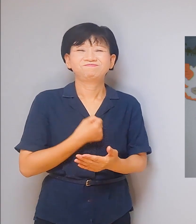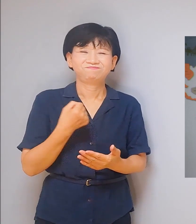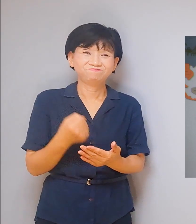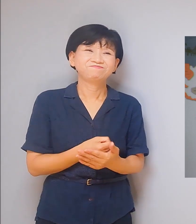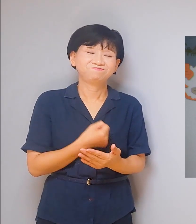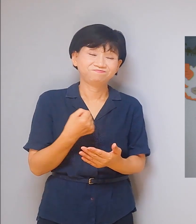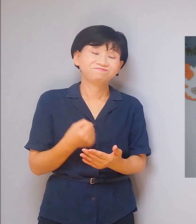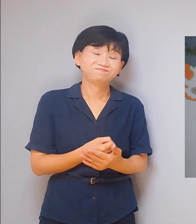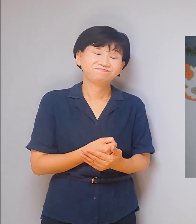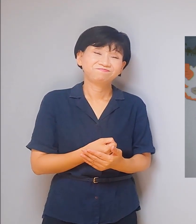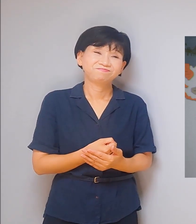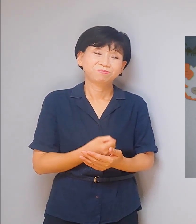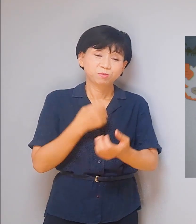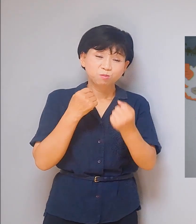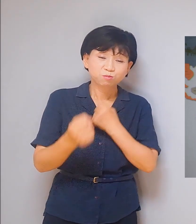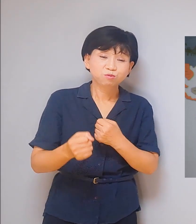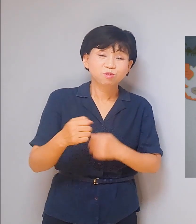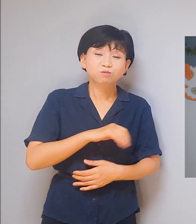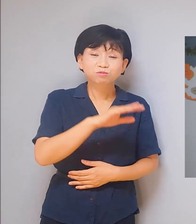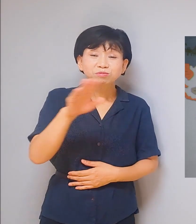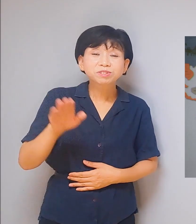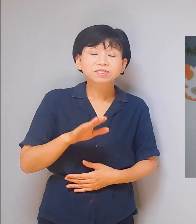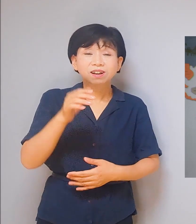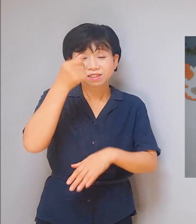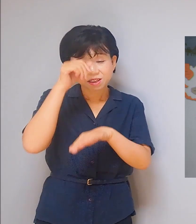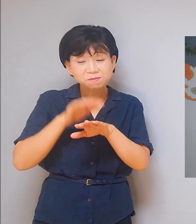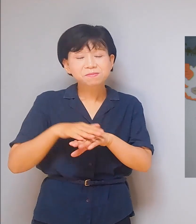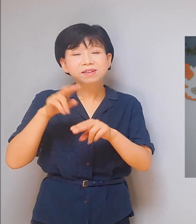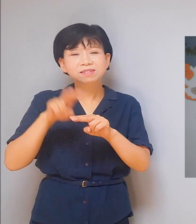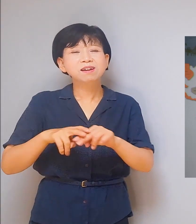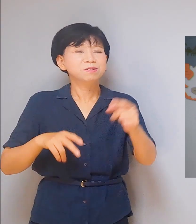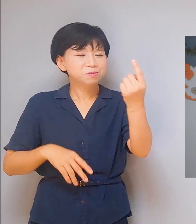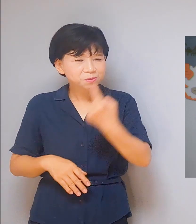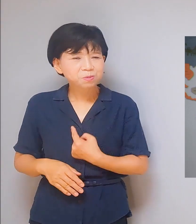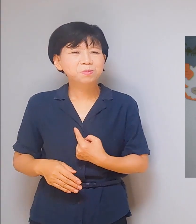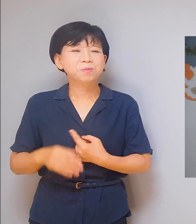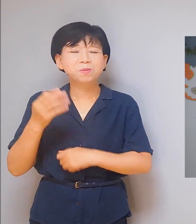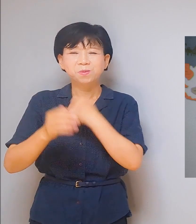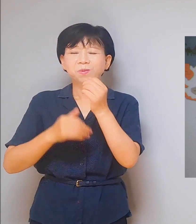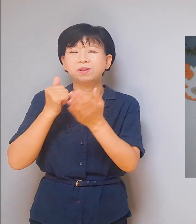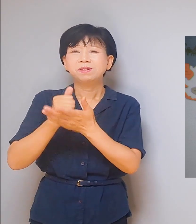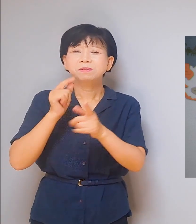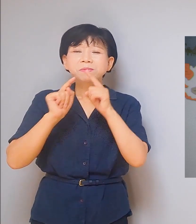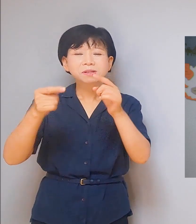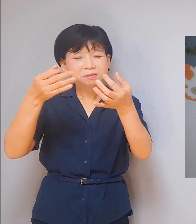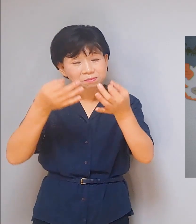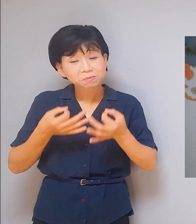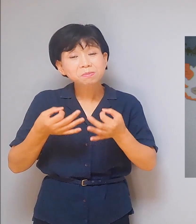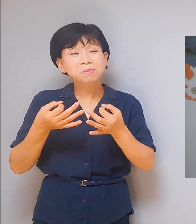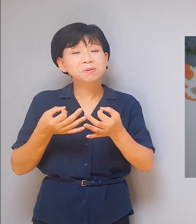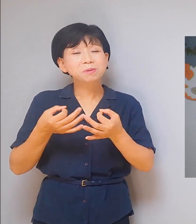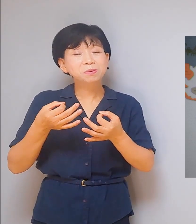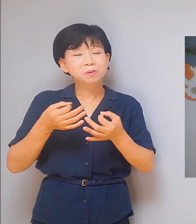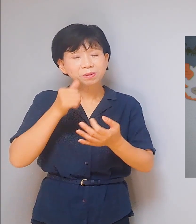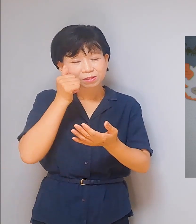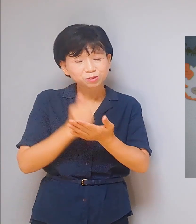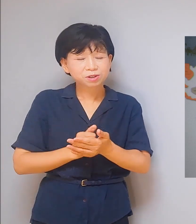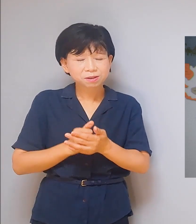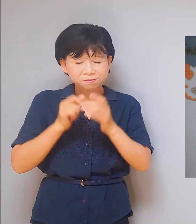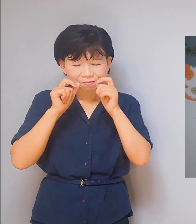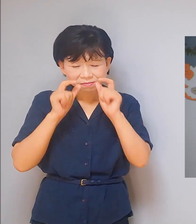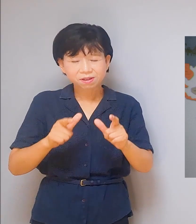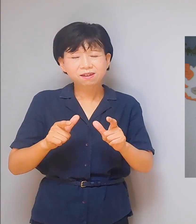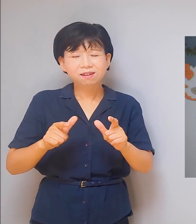안타깝죠. 그럼에도 불구하고 우리가 예배 현장에 나와서 하나님의 말씀을 듣고 그 죄를 깨닫고